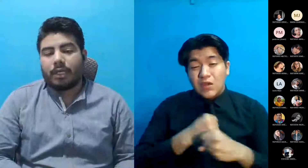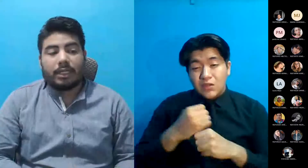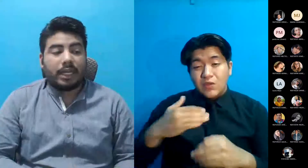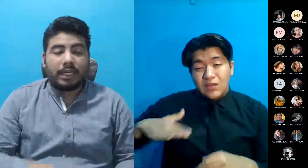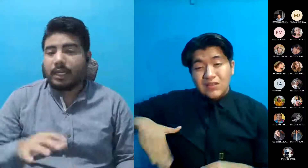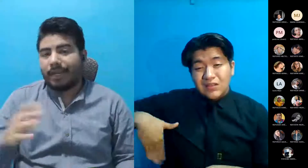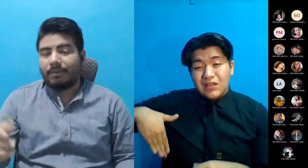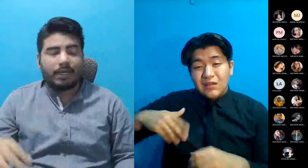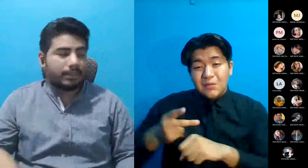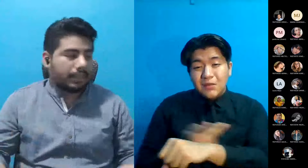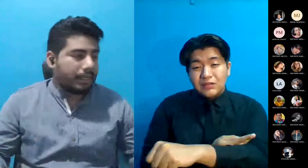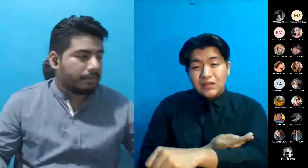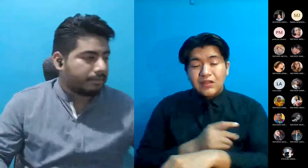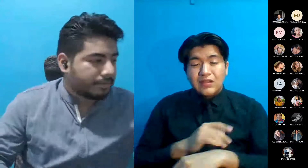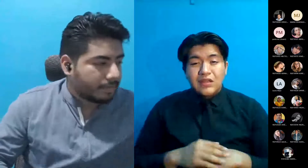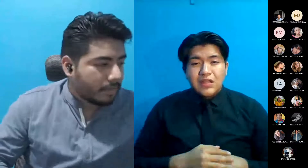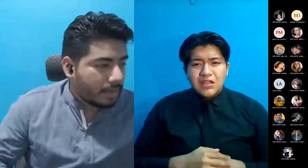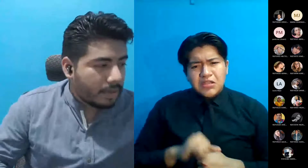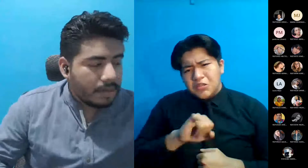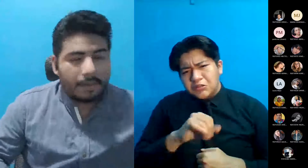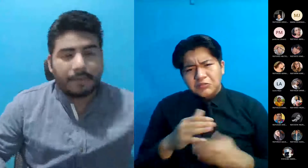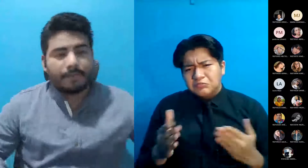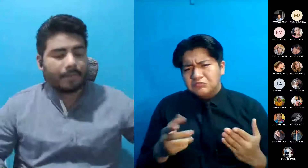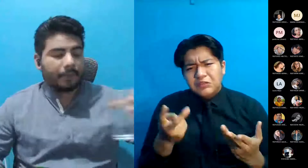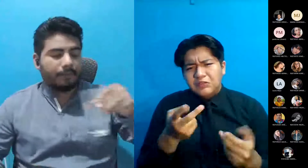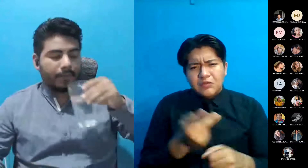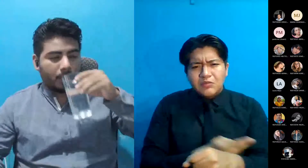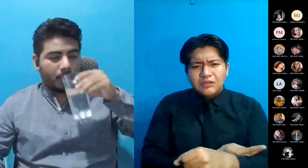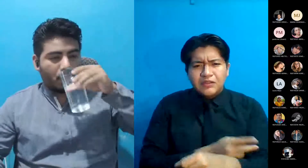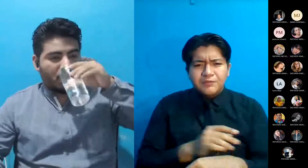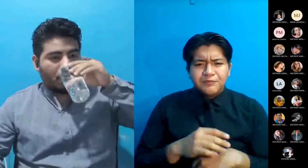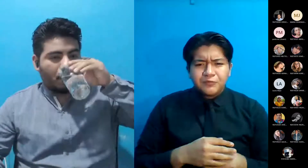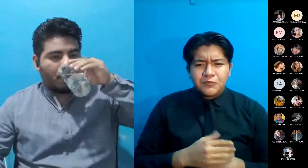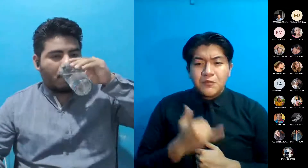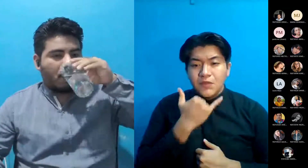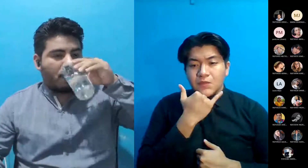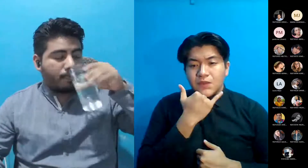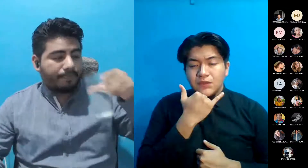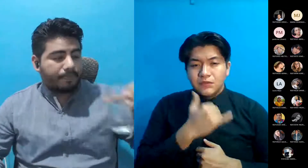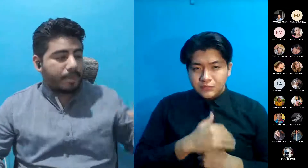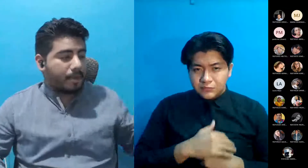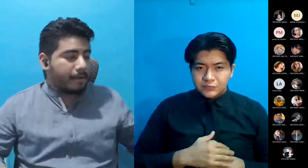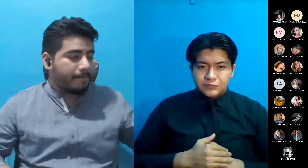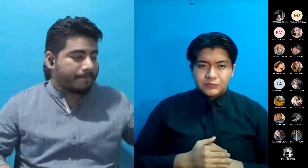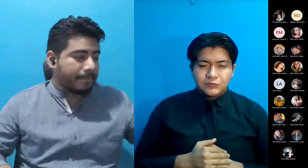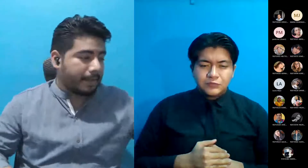bueno, y aquí a nivel estatal, perdón,